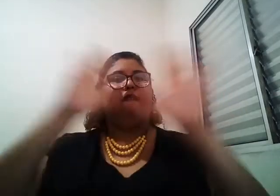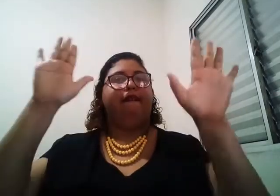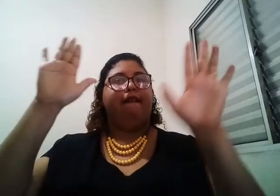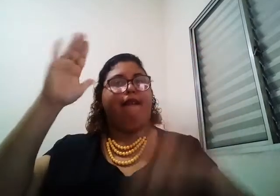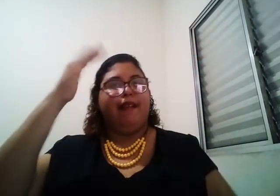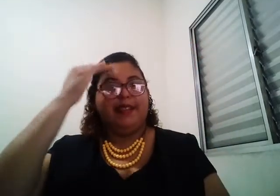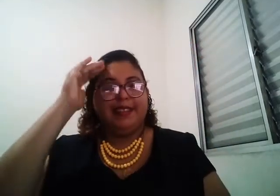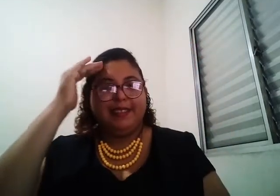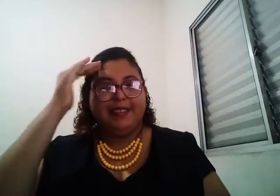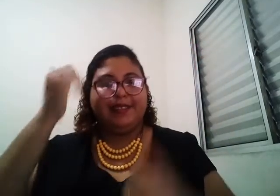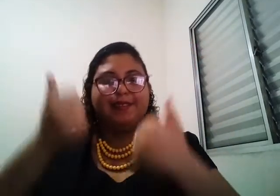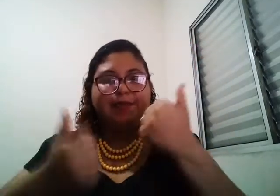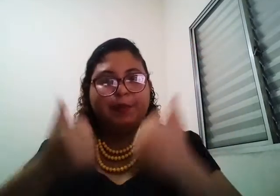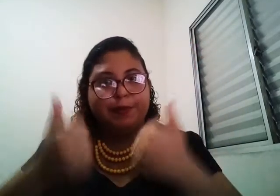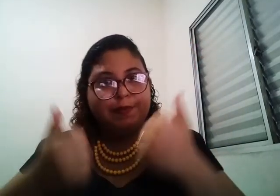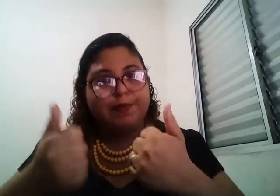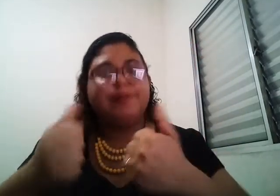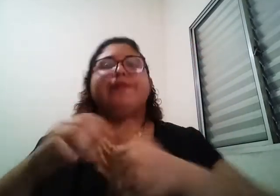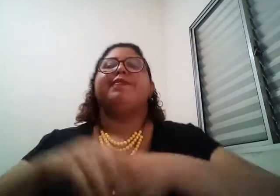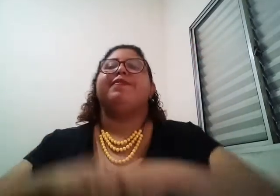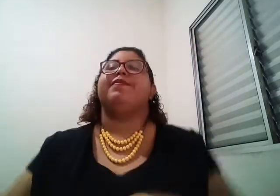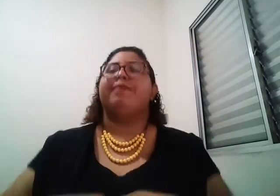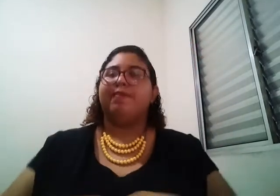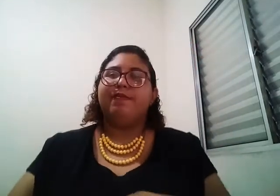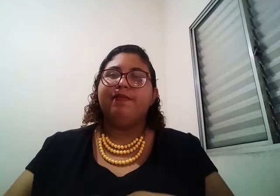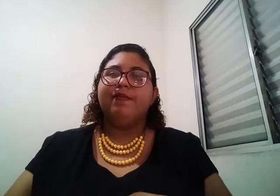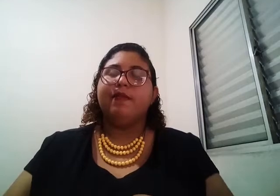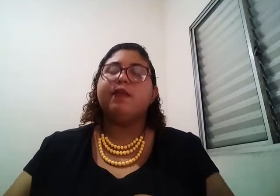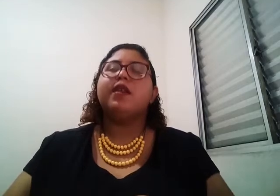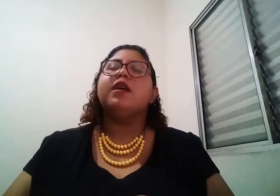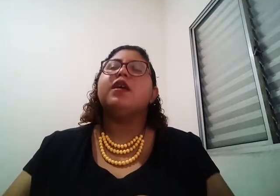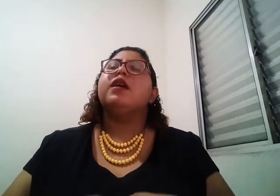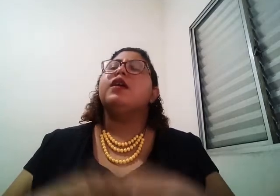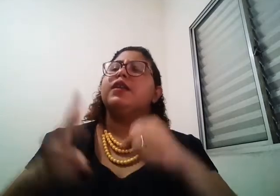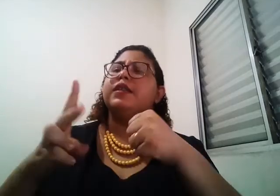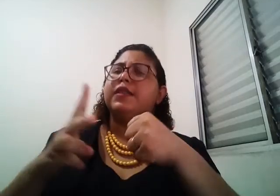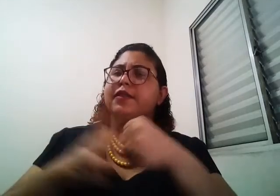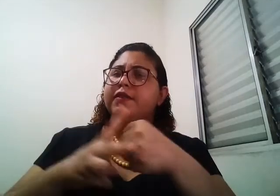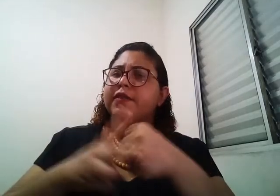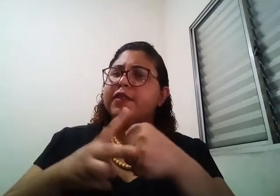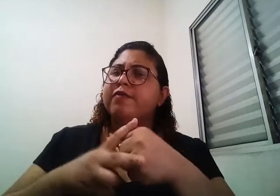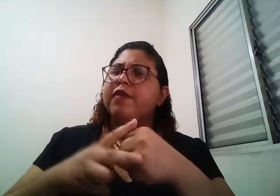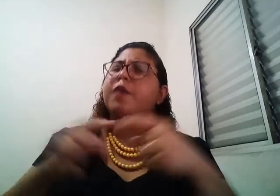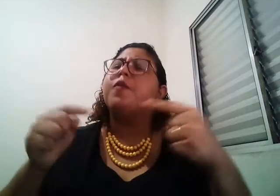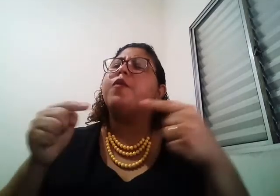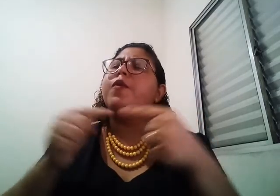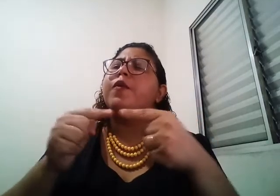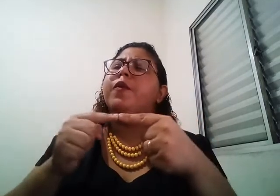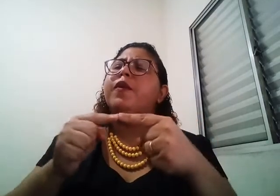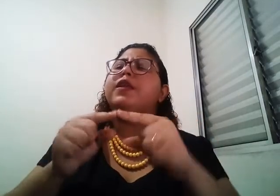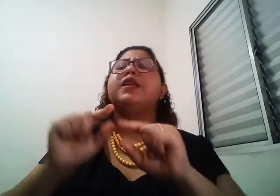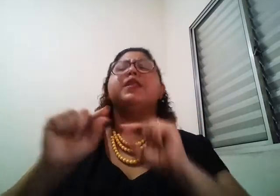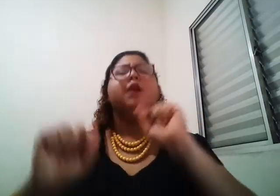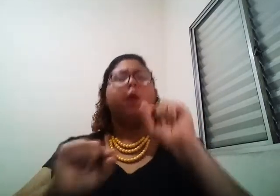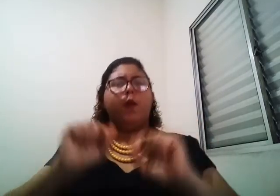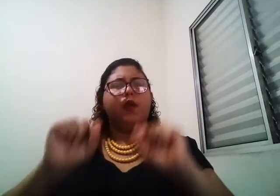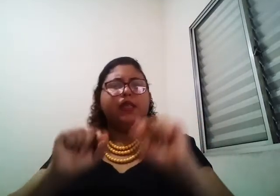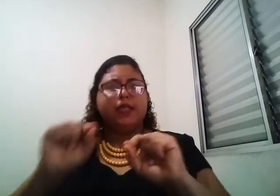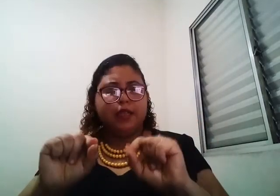fala dos verbos com concordância, né? Que também são conhecidos como verbos